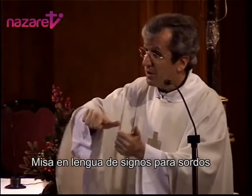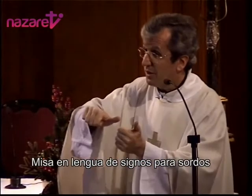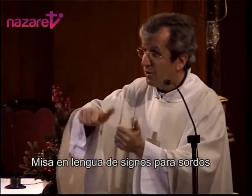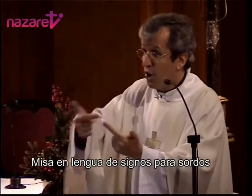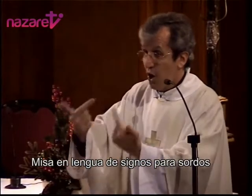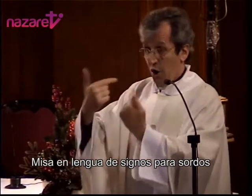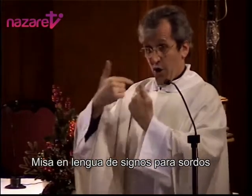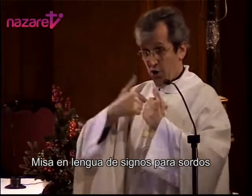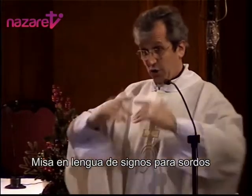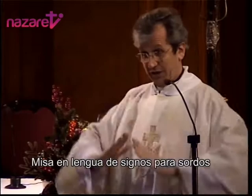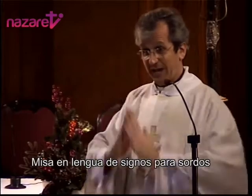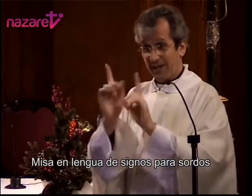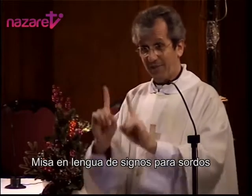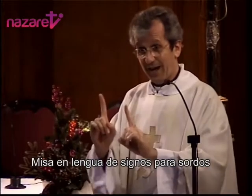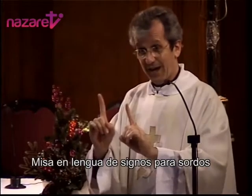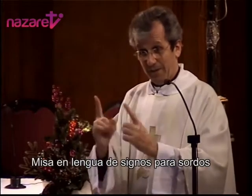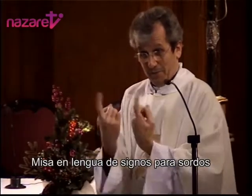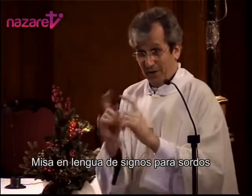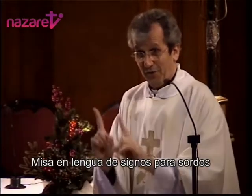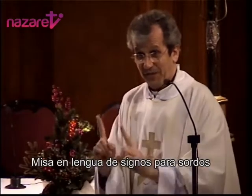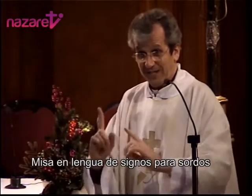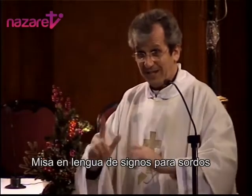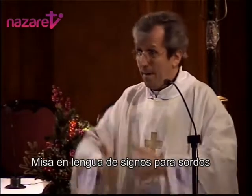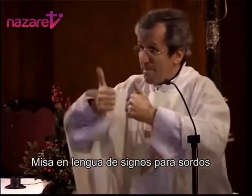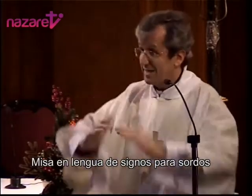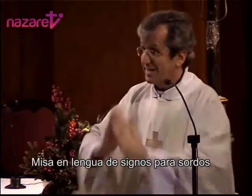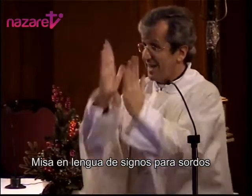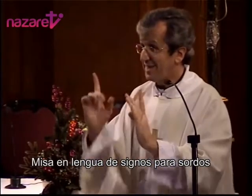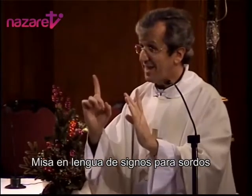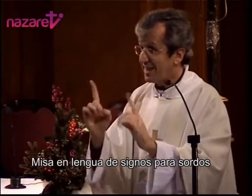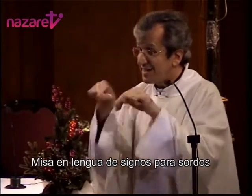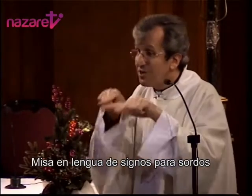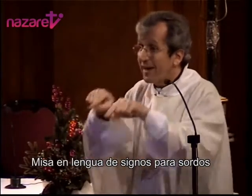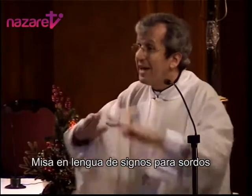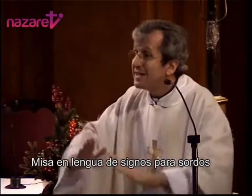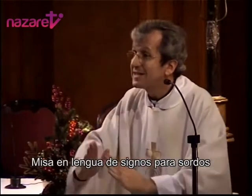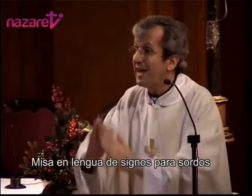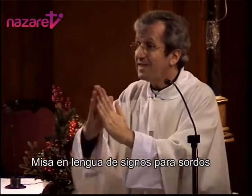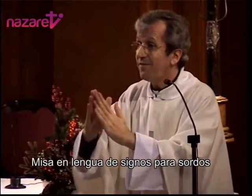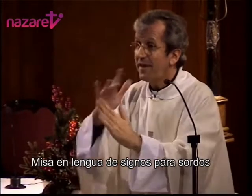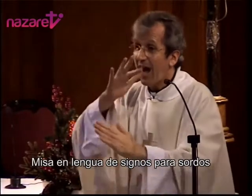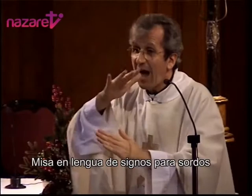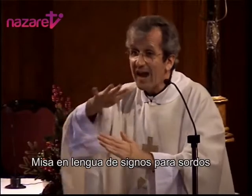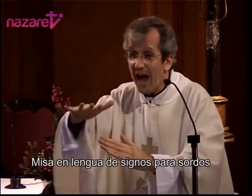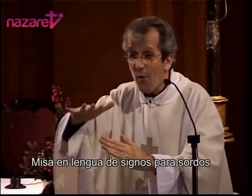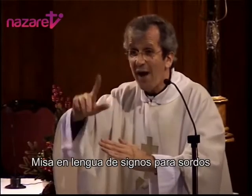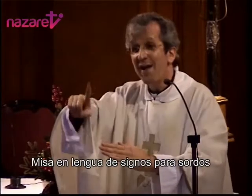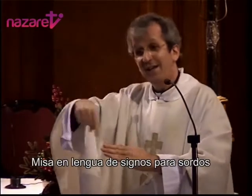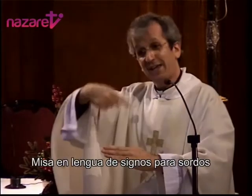bautizo, no se santifica él, porque no necesita más santidad, sino que santifica el agua, que a